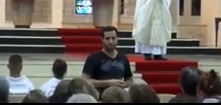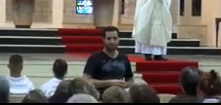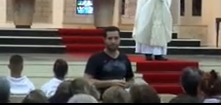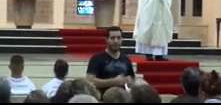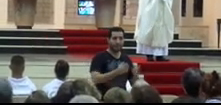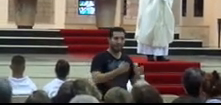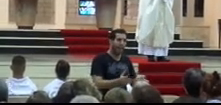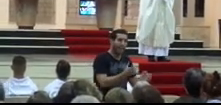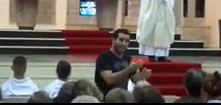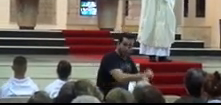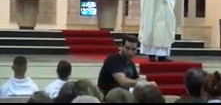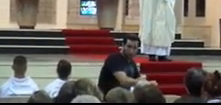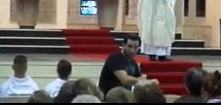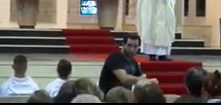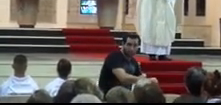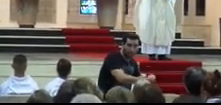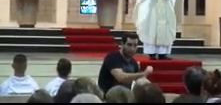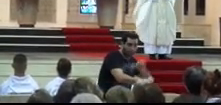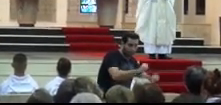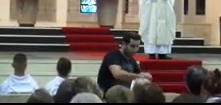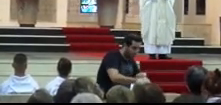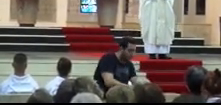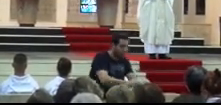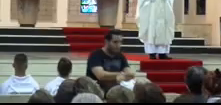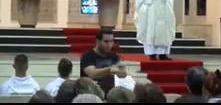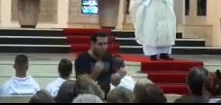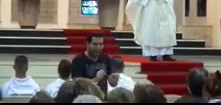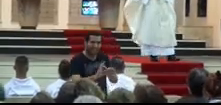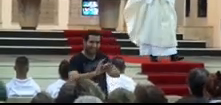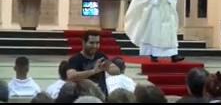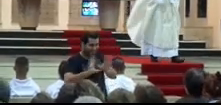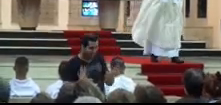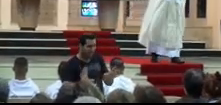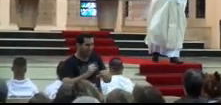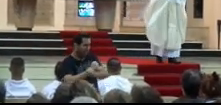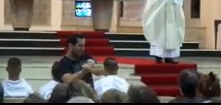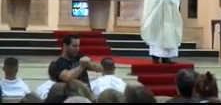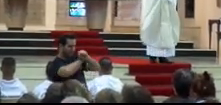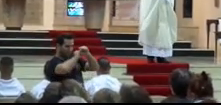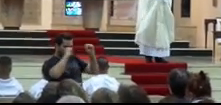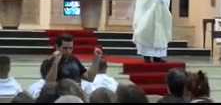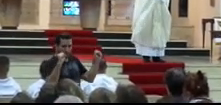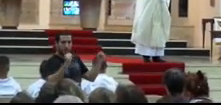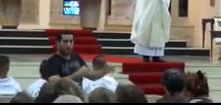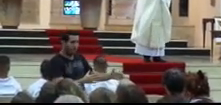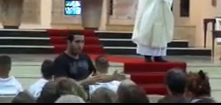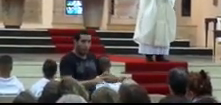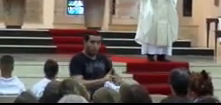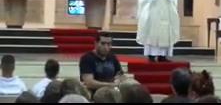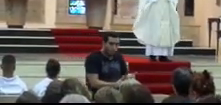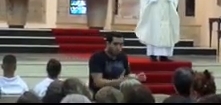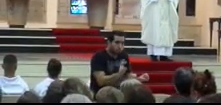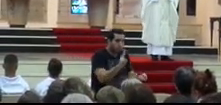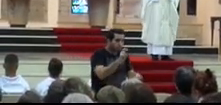passagem desse estado de escravidão para o estado de liberdade, onde o Senhor se faz presente na